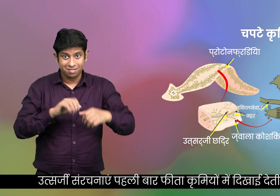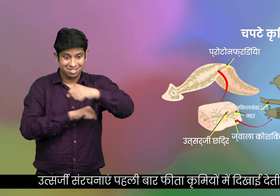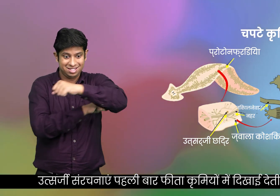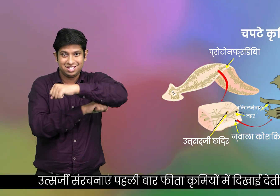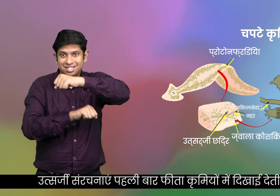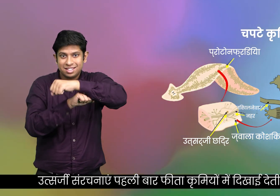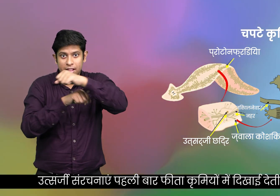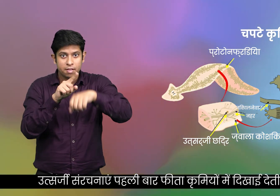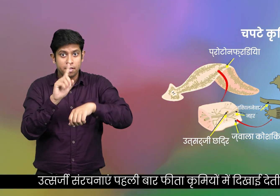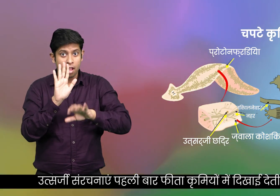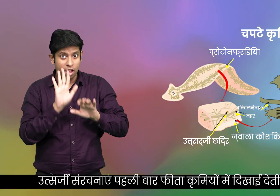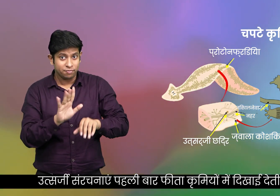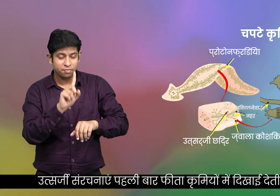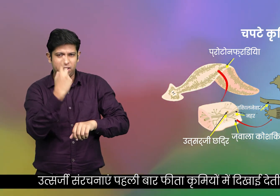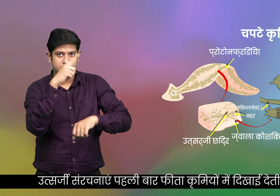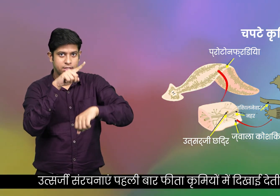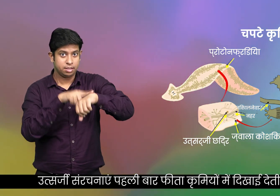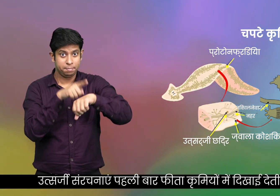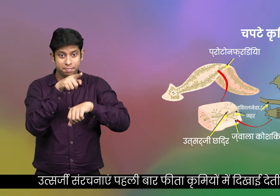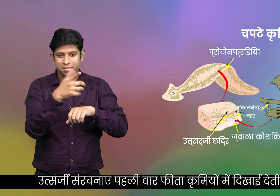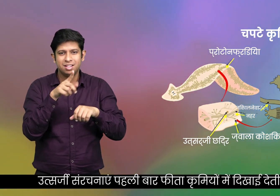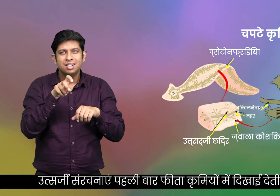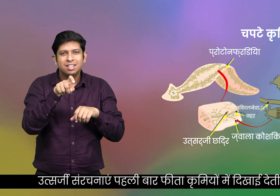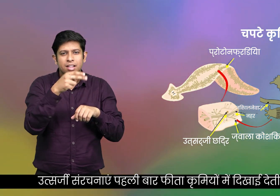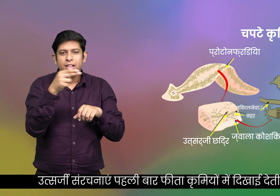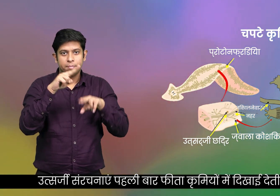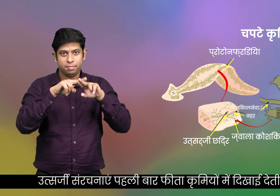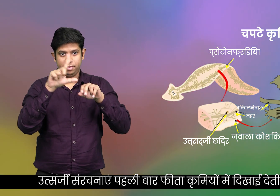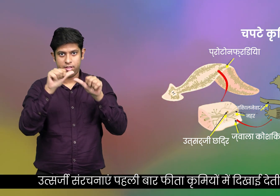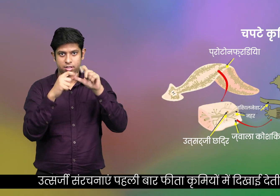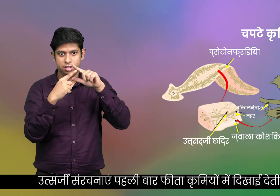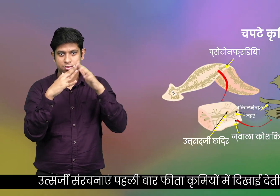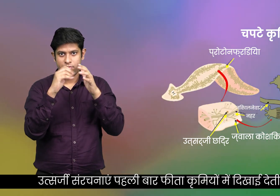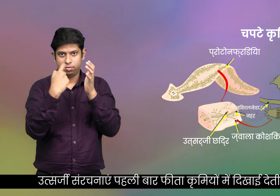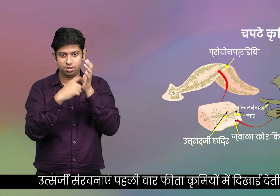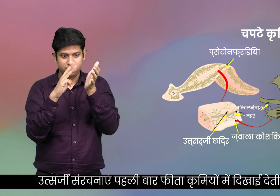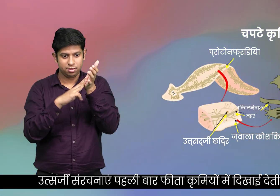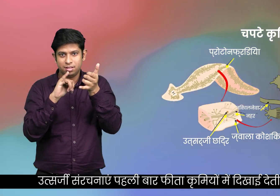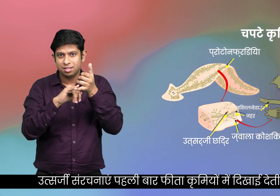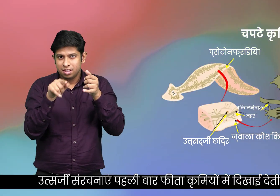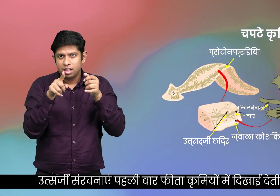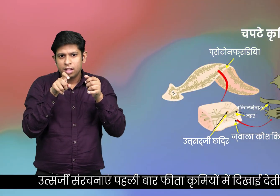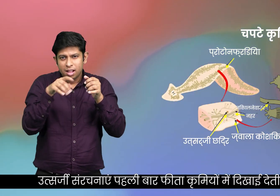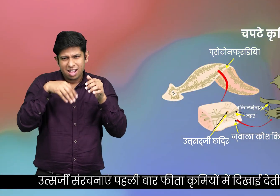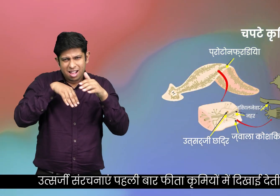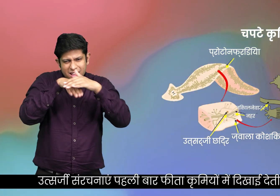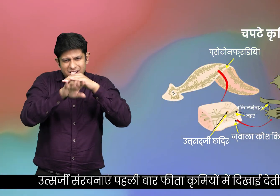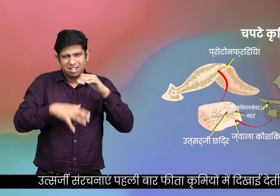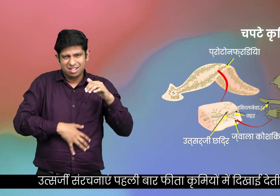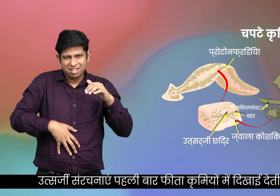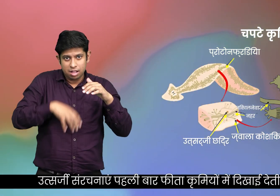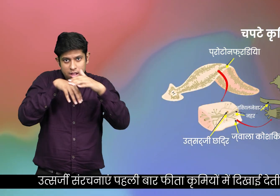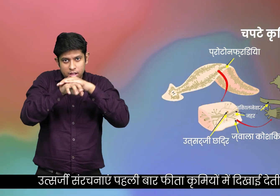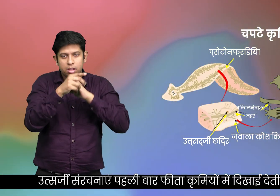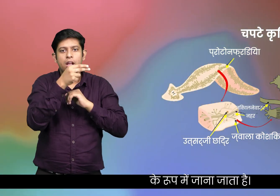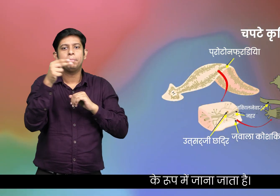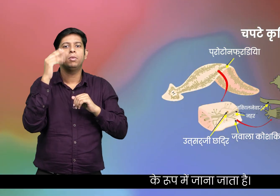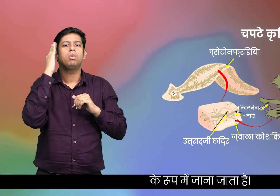संरचनाएं पहली बार फीता कृमियों में दिखाई देता है, जिन्हें लौ कोशिकाओं के रूप